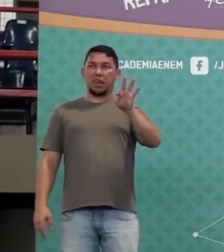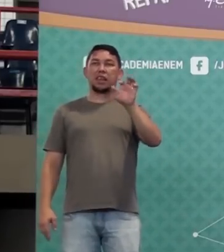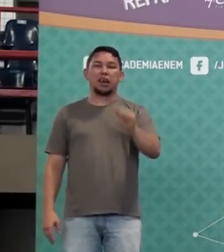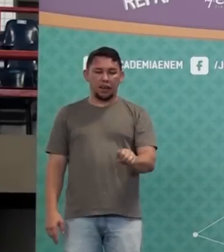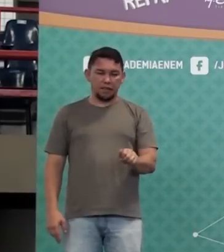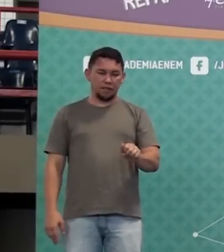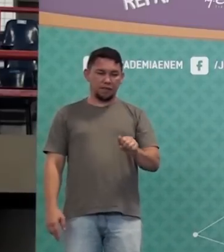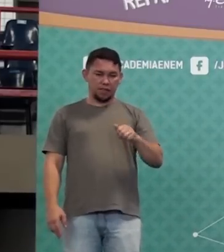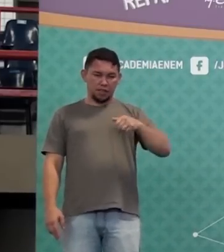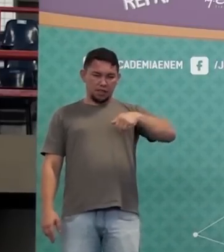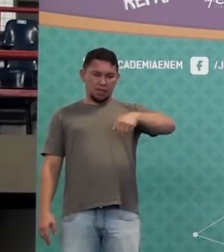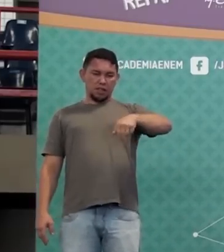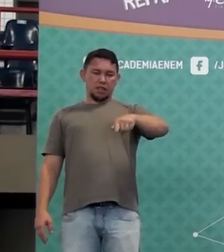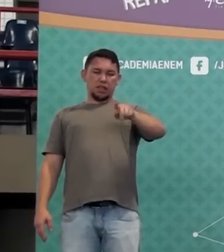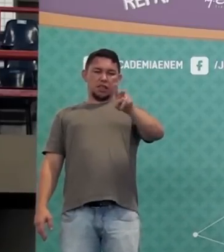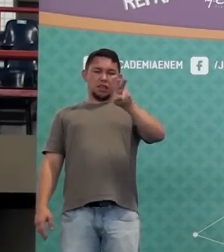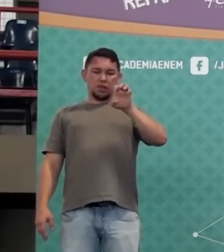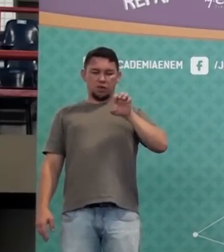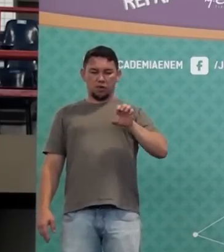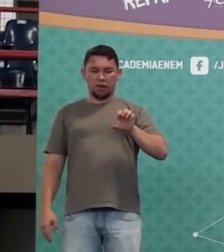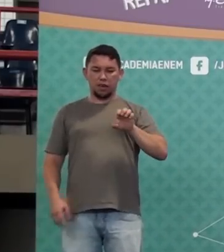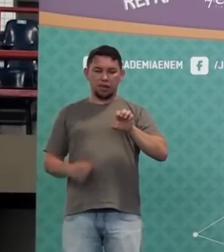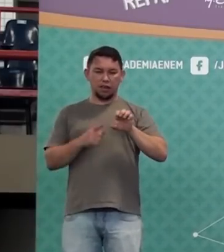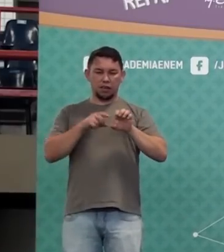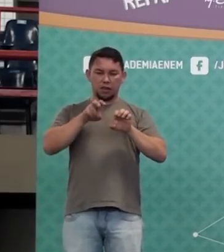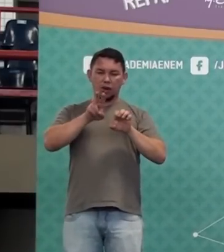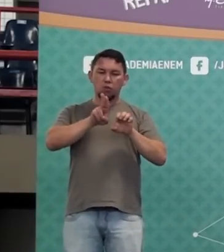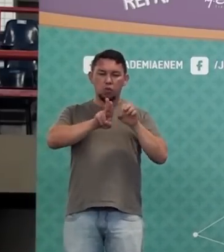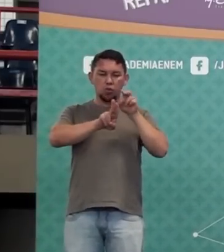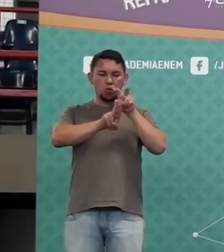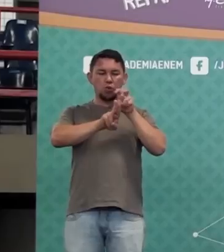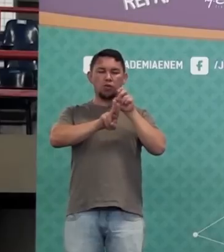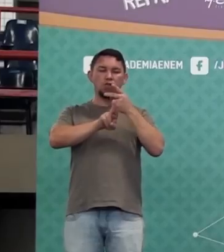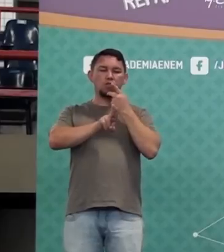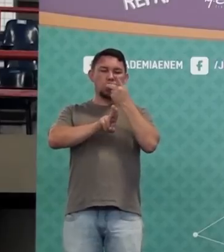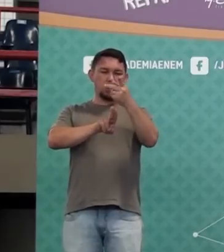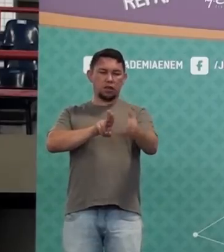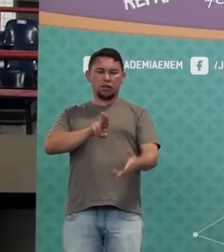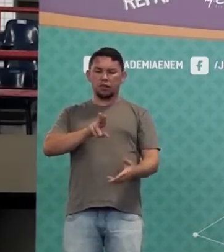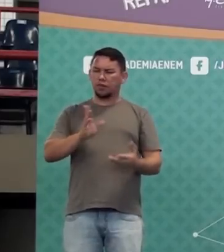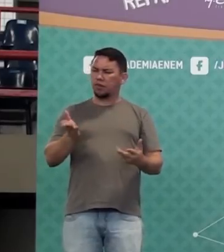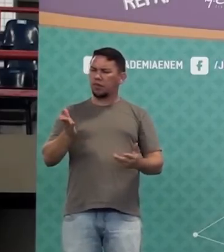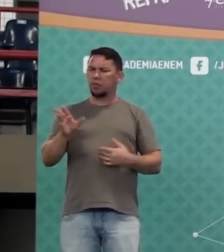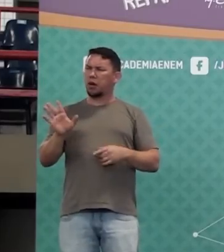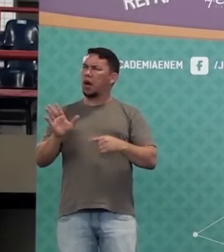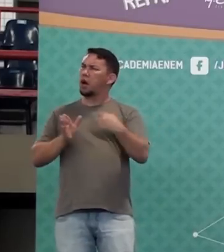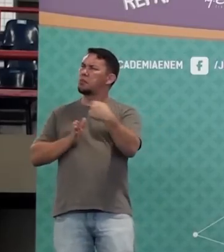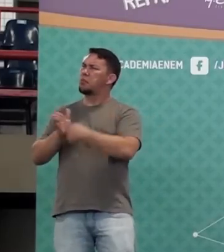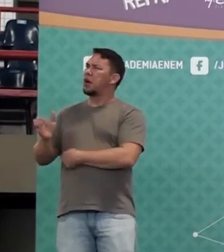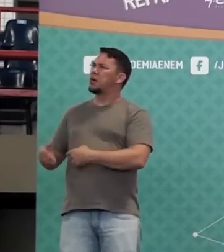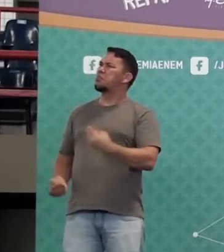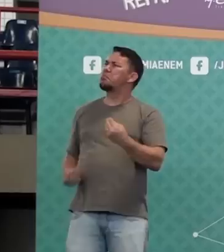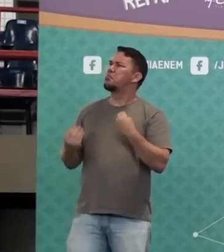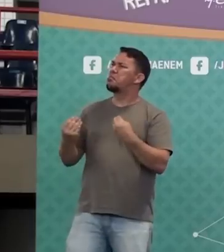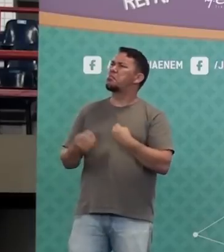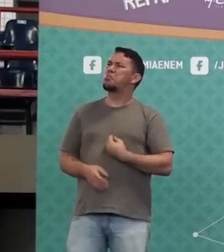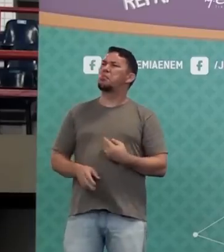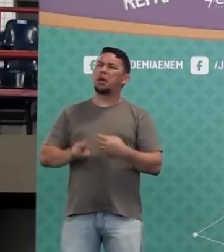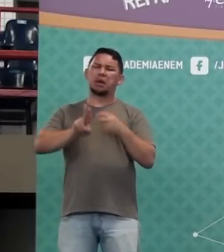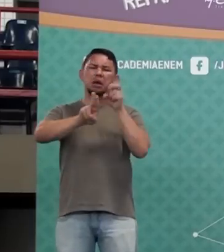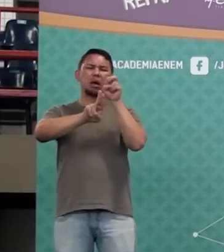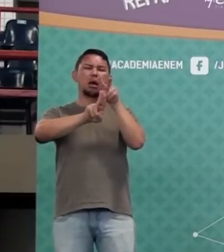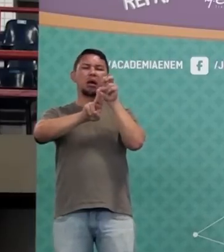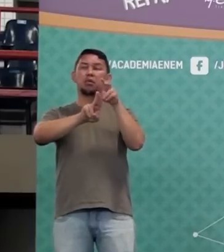50, eu escutava o som do U. Que muita gente hoje pergunta, professora, para que é que escrevia esse